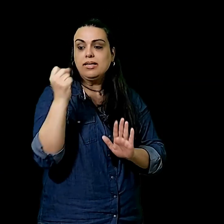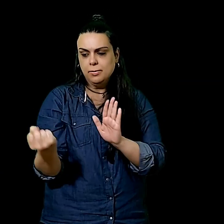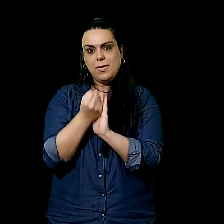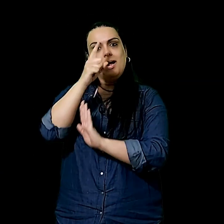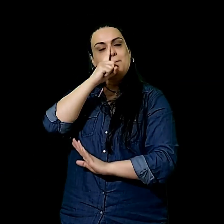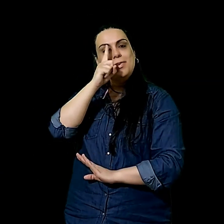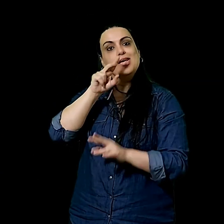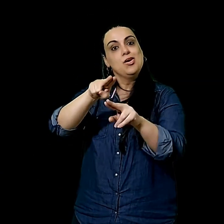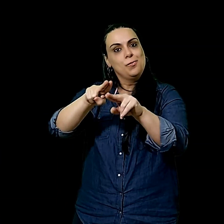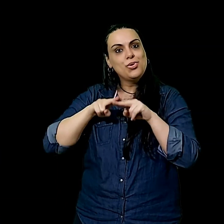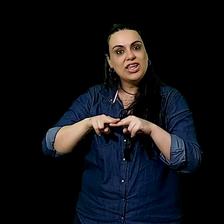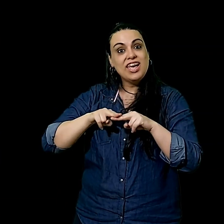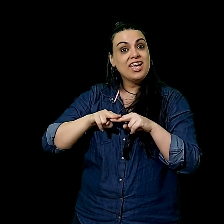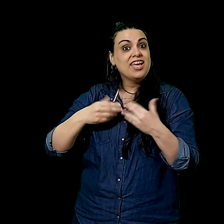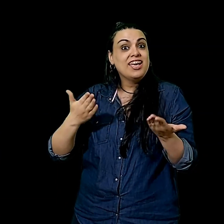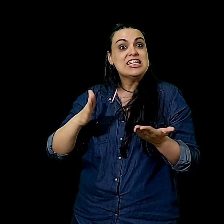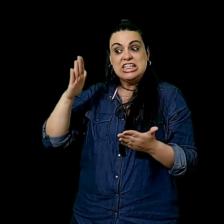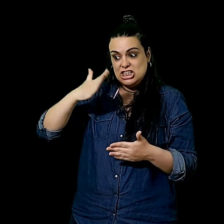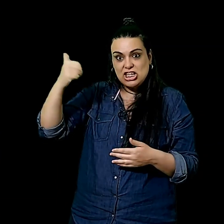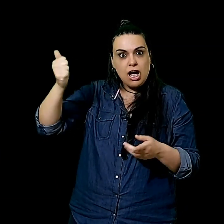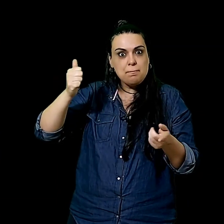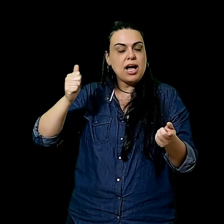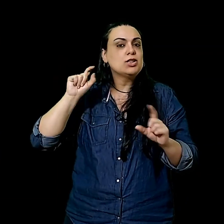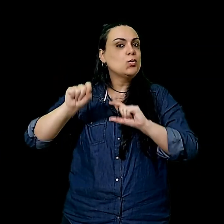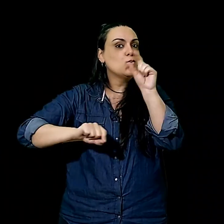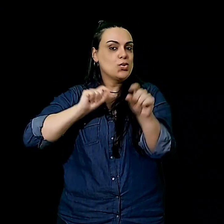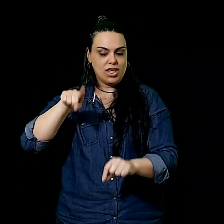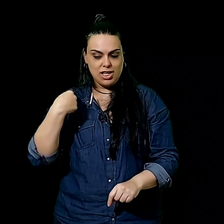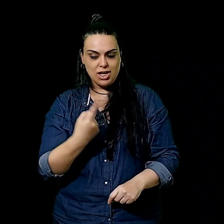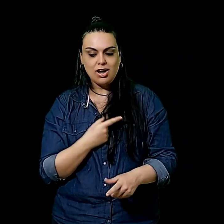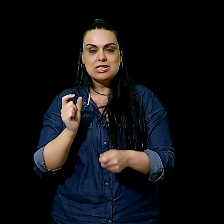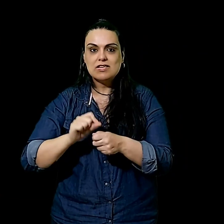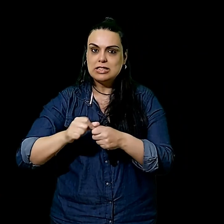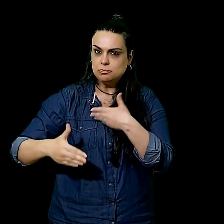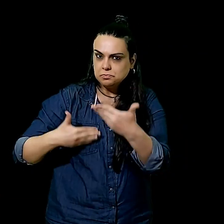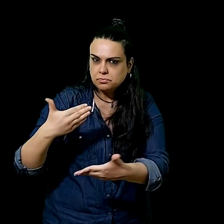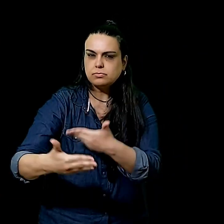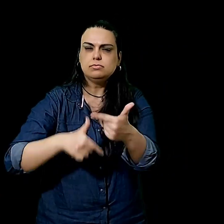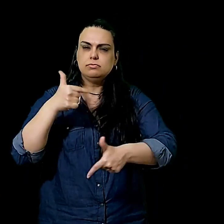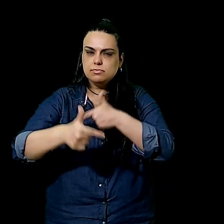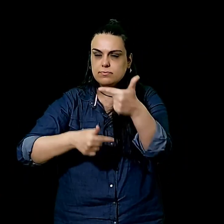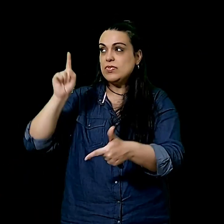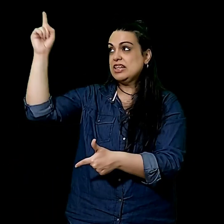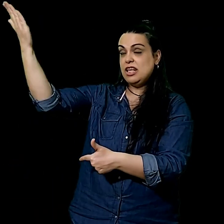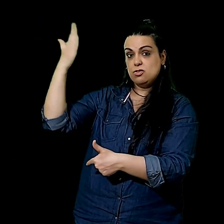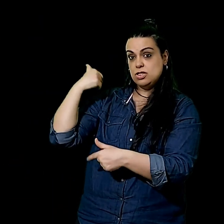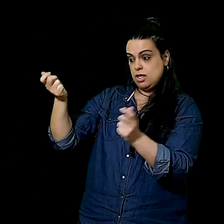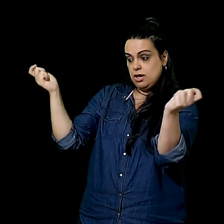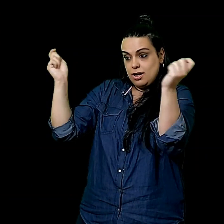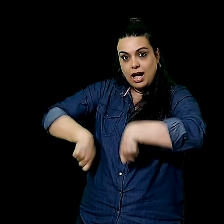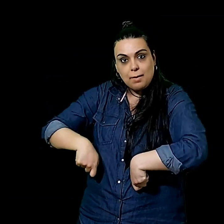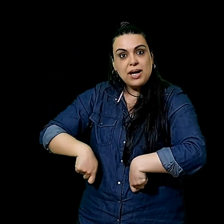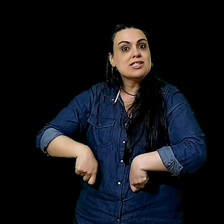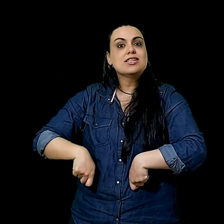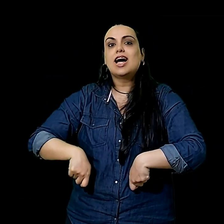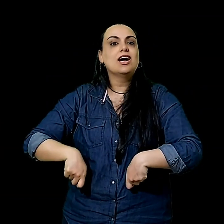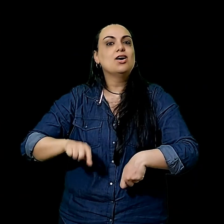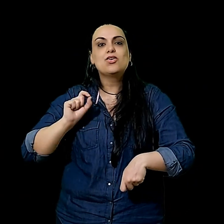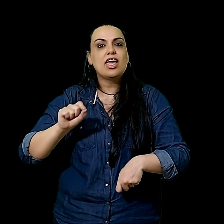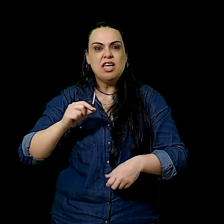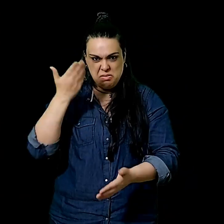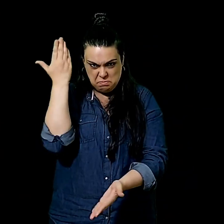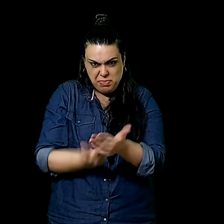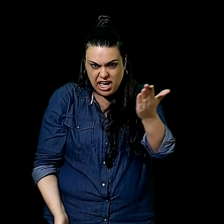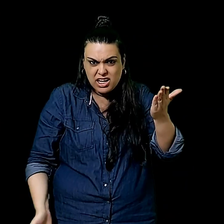a desenvoltura de uma chamada, porque aquilo que nós desenvolvemos acerca do que Deus nos capacitou, não tira